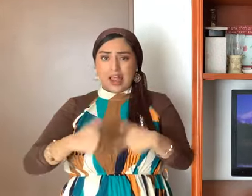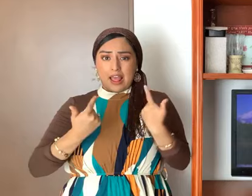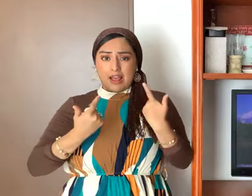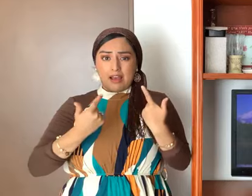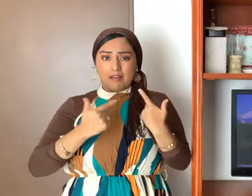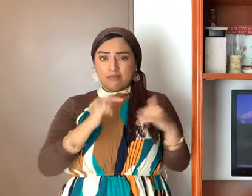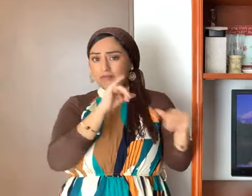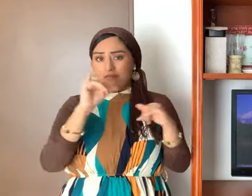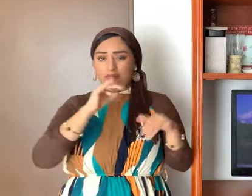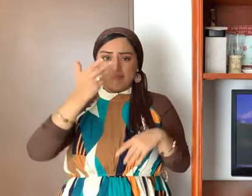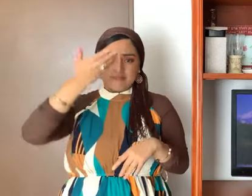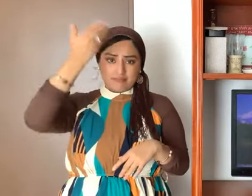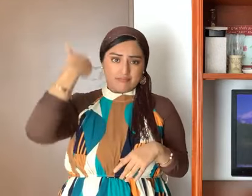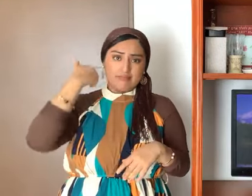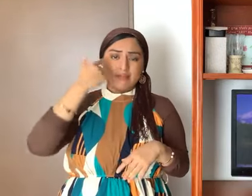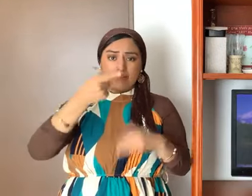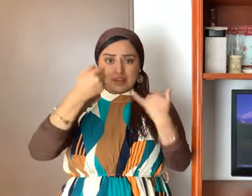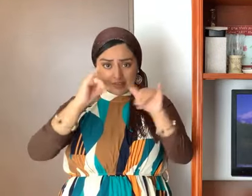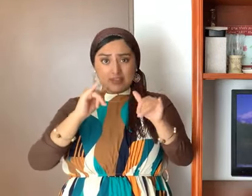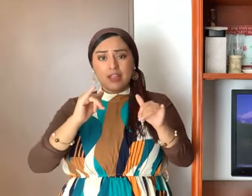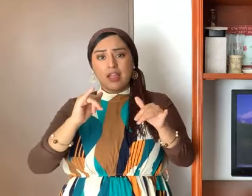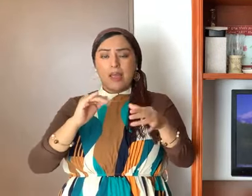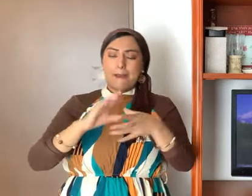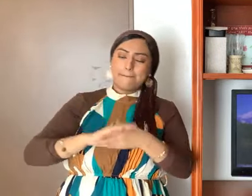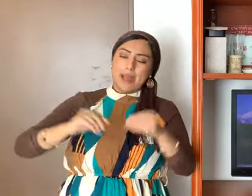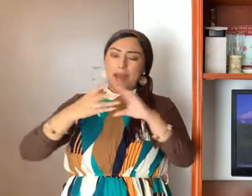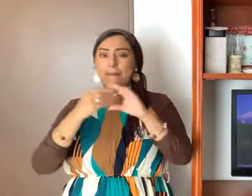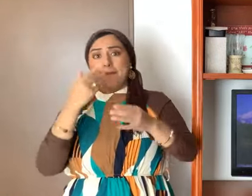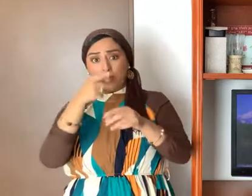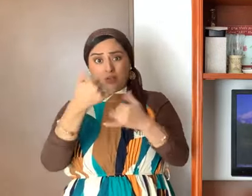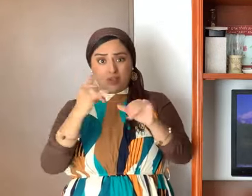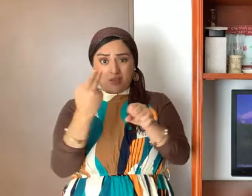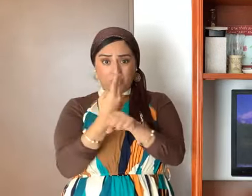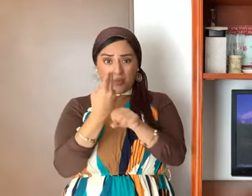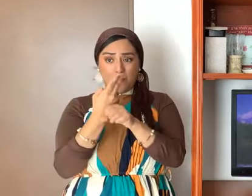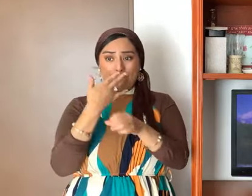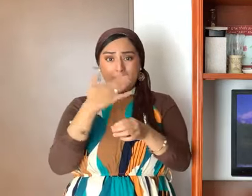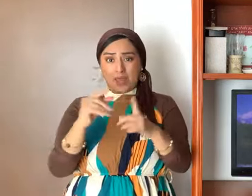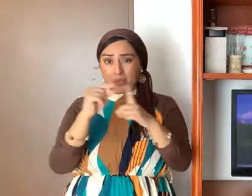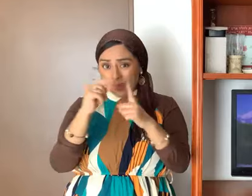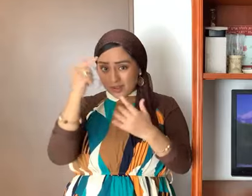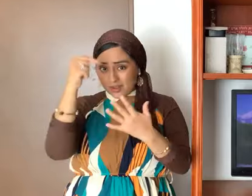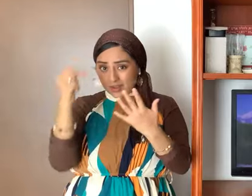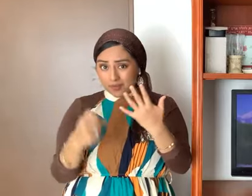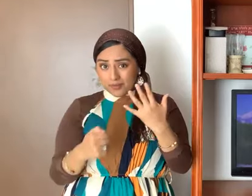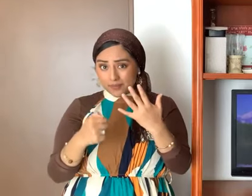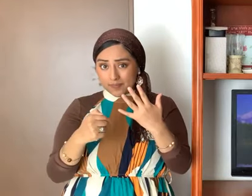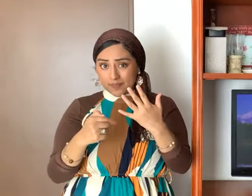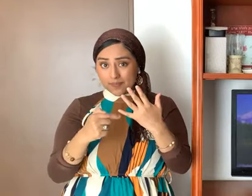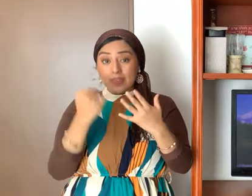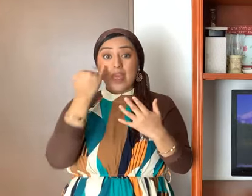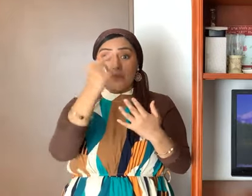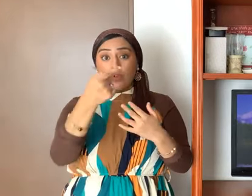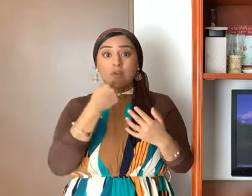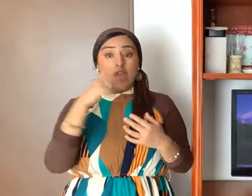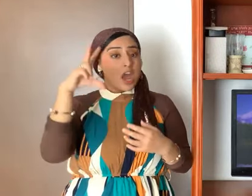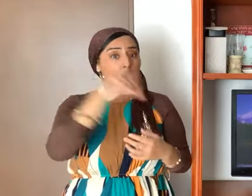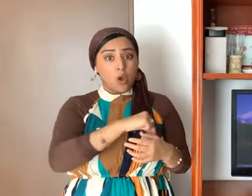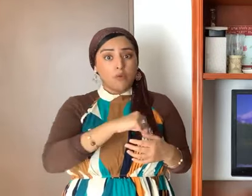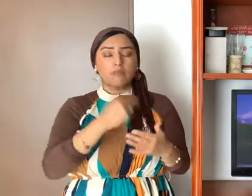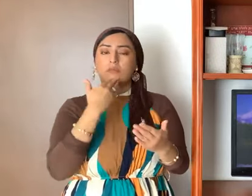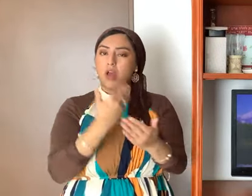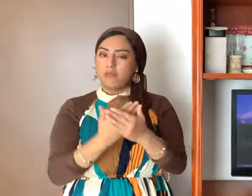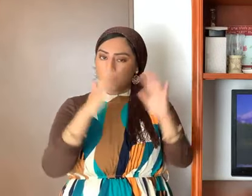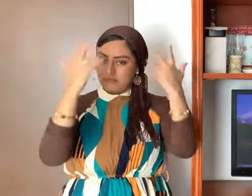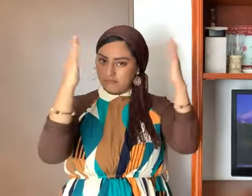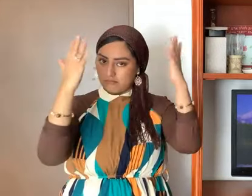siempre? ¿Sigues hablando como siempre? Si la respuesta es no, qué bueno,